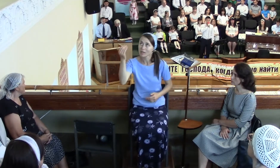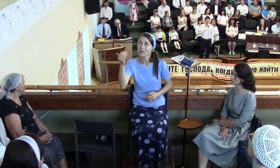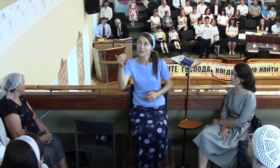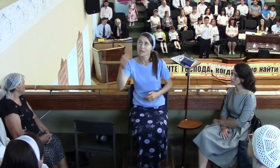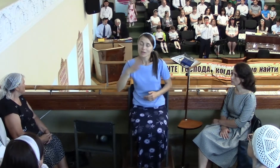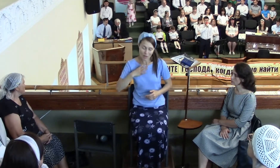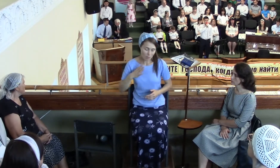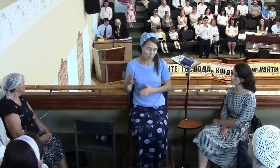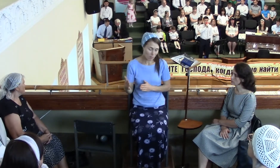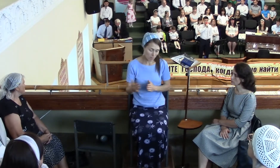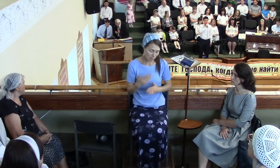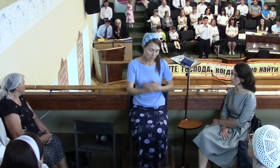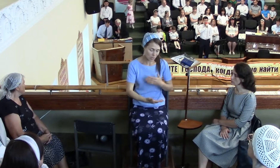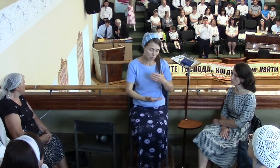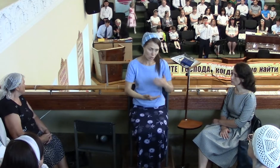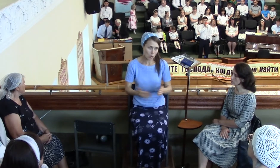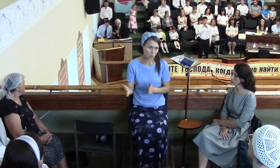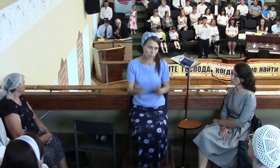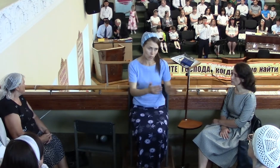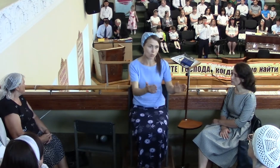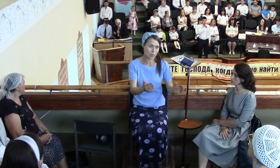пройдя тот путь, подала роса.